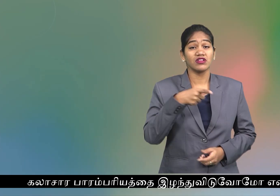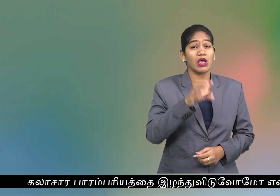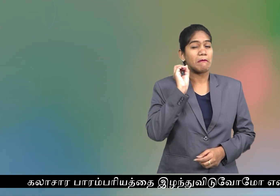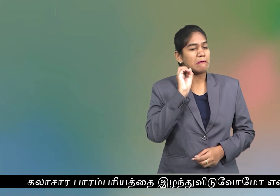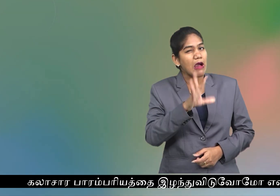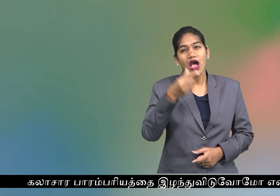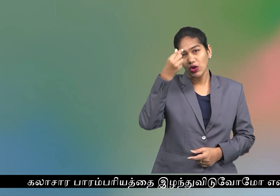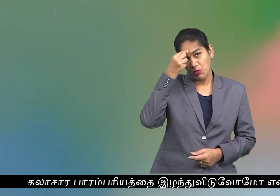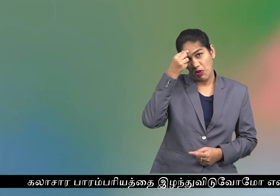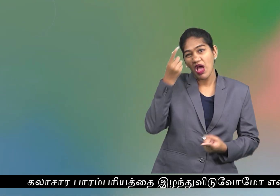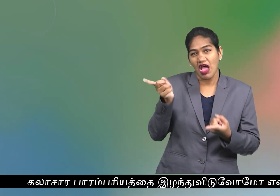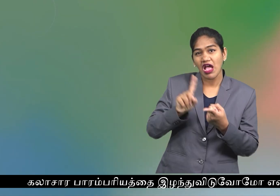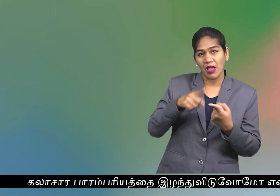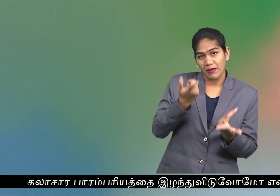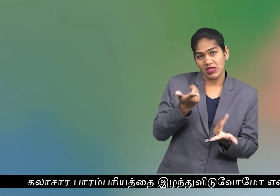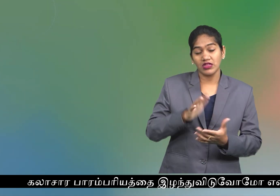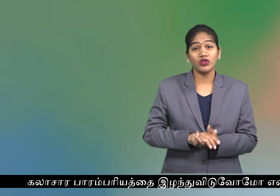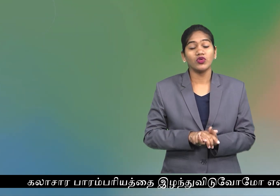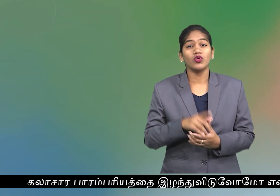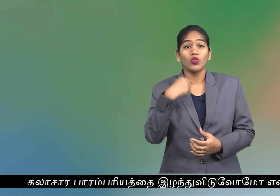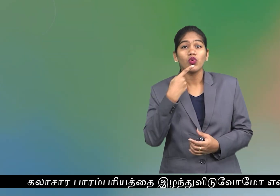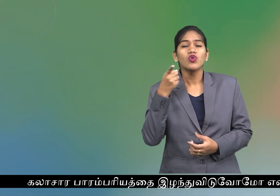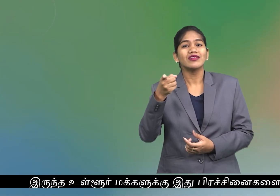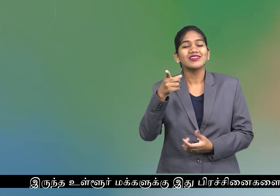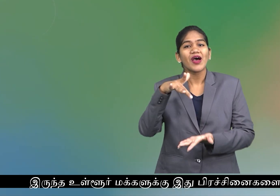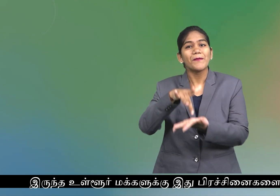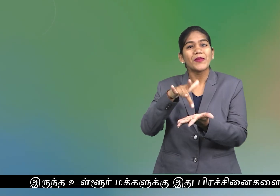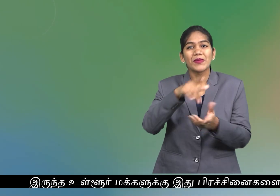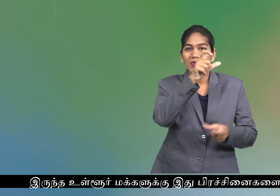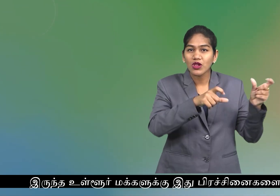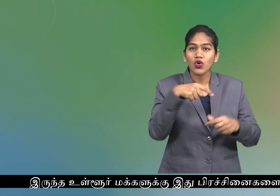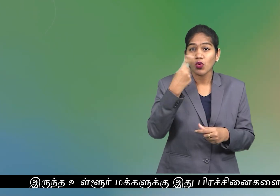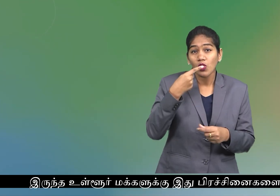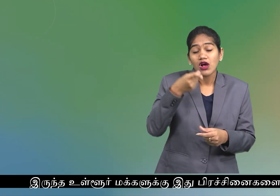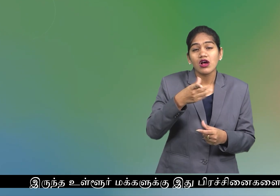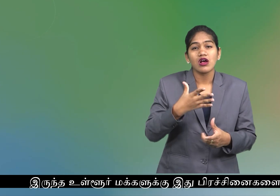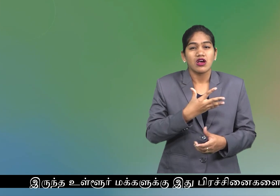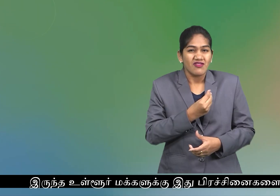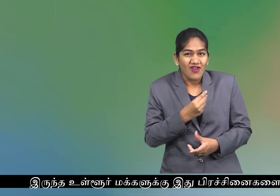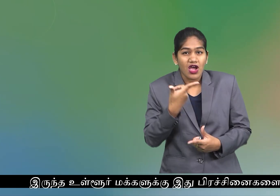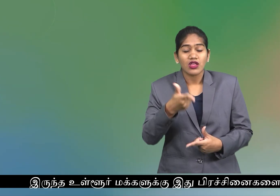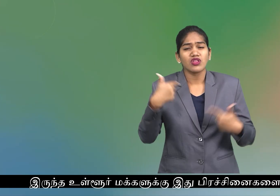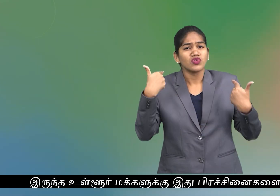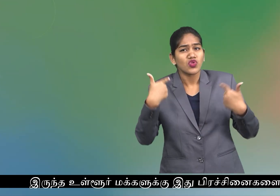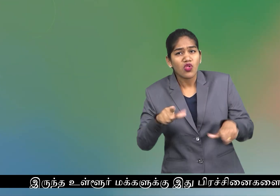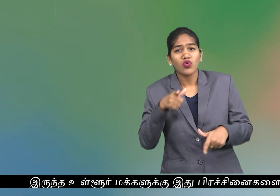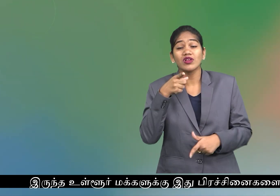கலாச்சார பாரம்பரியத்தை இழந்து விடுவோமோ என்ற அச்சத்தில் இருந்த உள்ளூர் மக்களுக்கு இது பிரச்சினைகளை